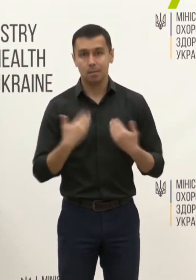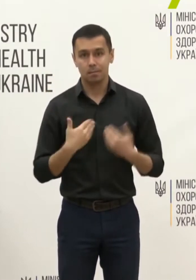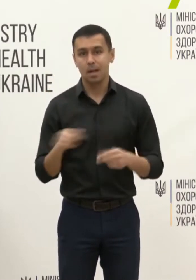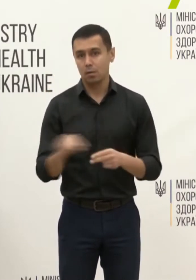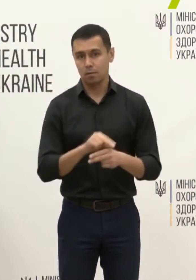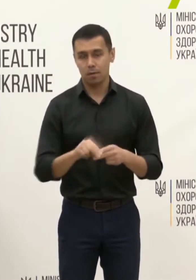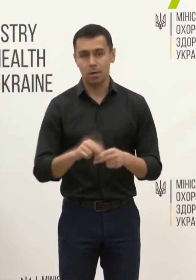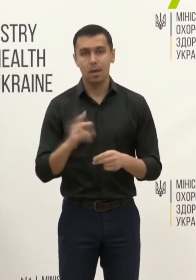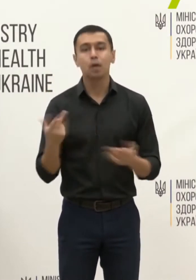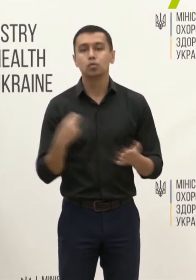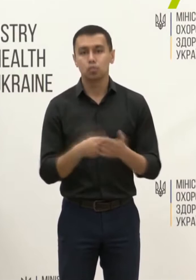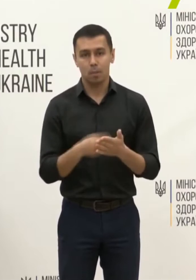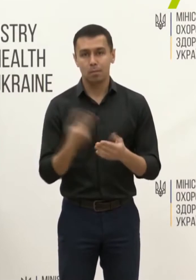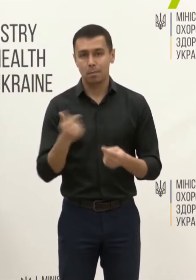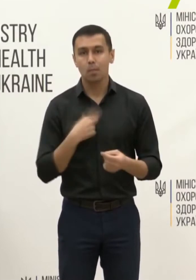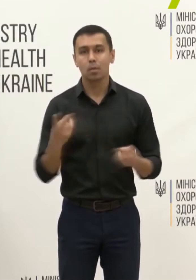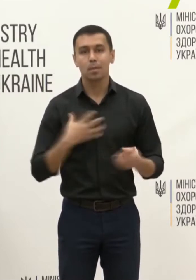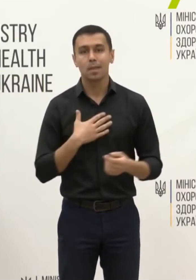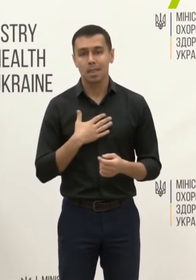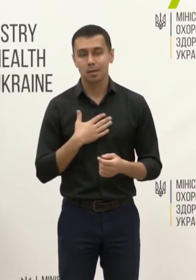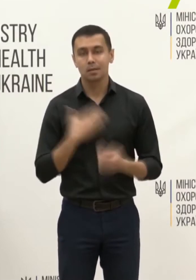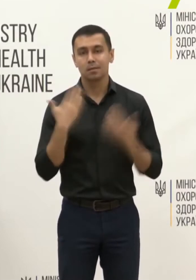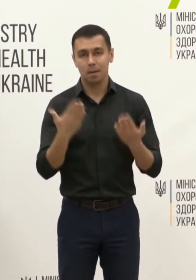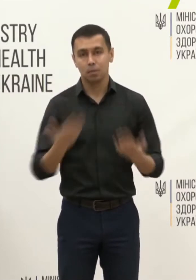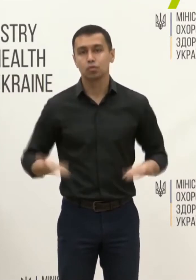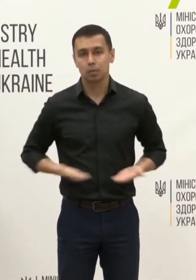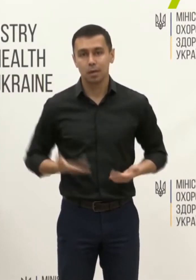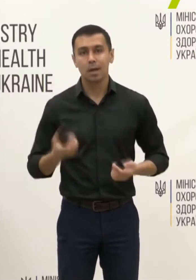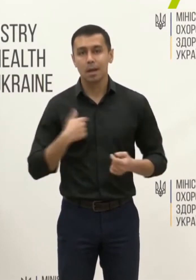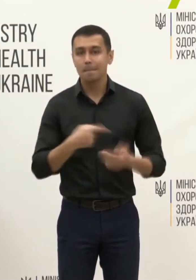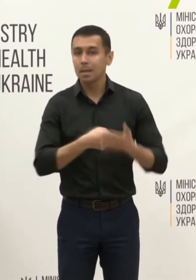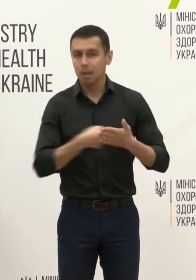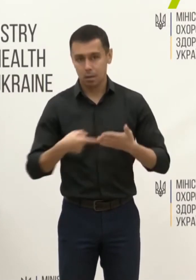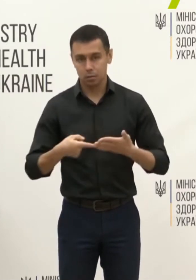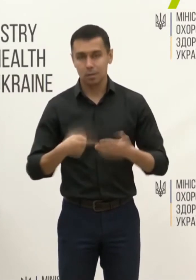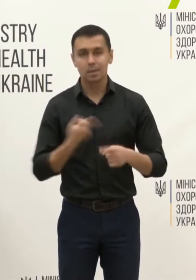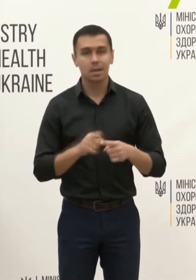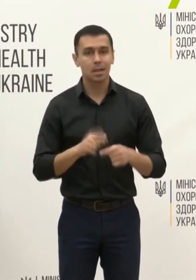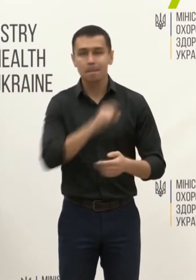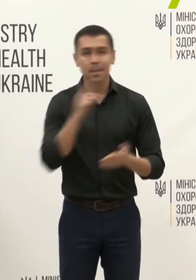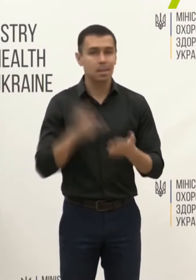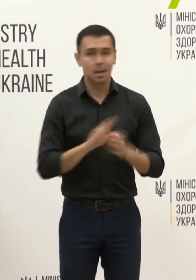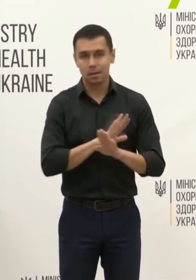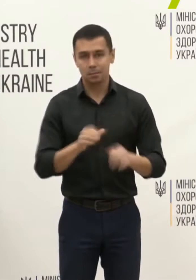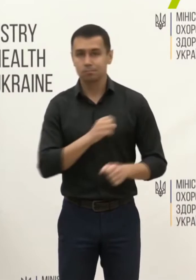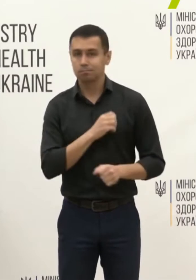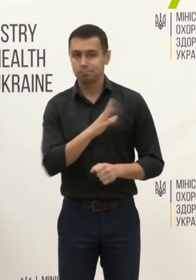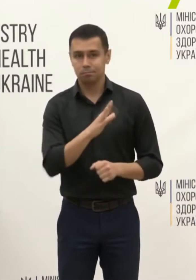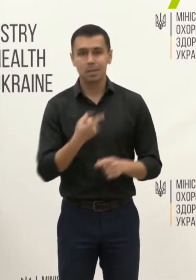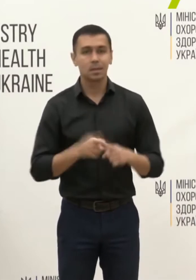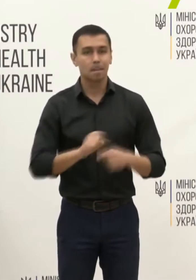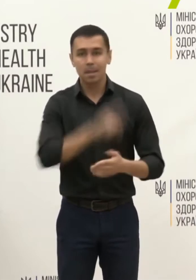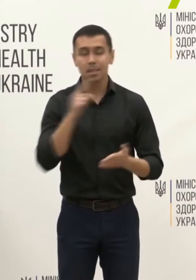лікування. Яка сума нам потрібна на наше з вами життя. Я підкреслюю, це не питання розкоші,